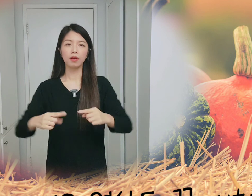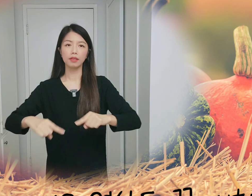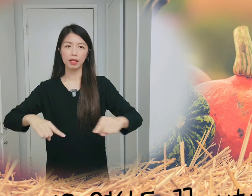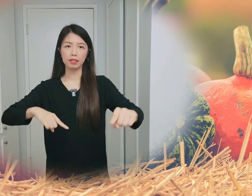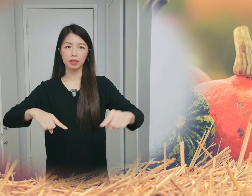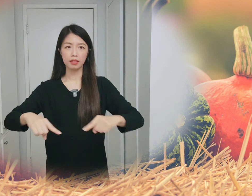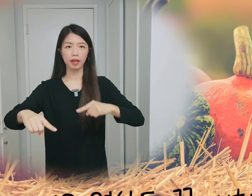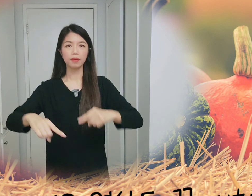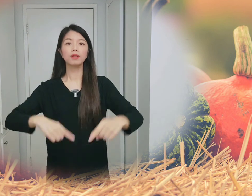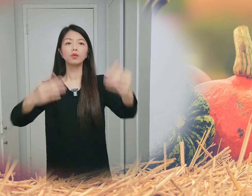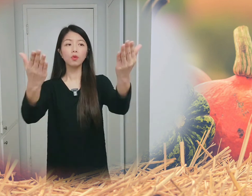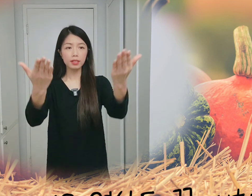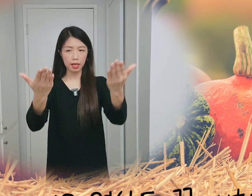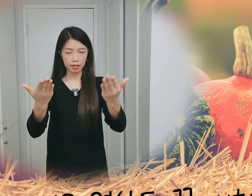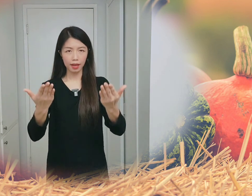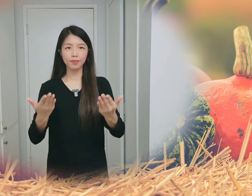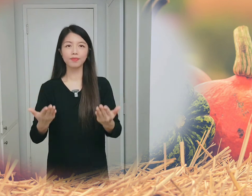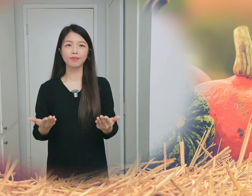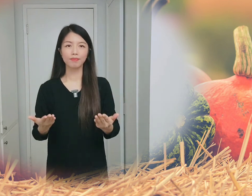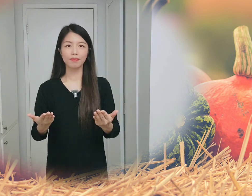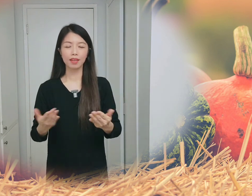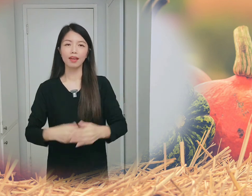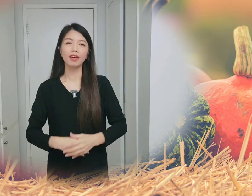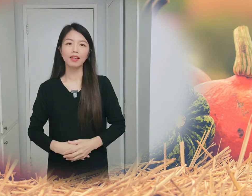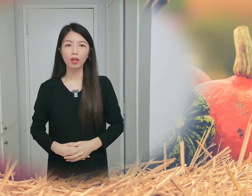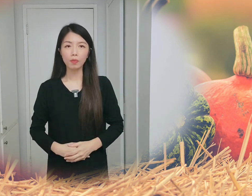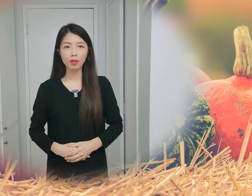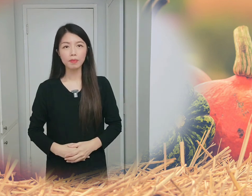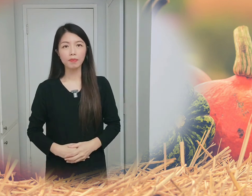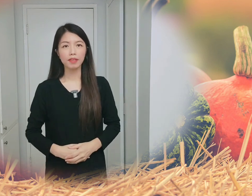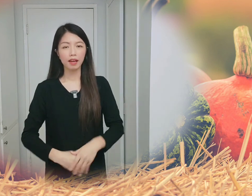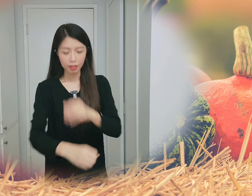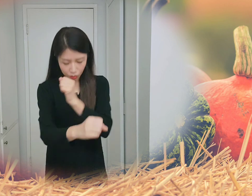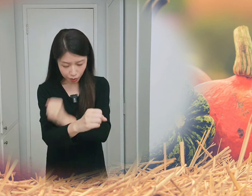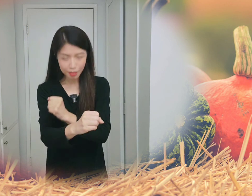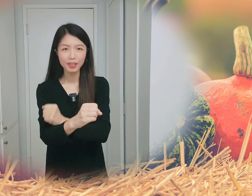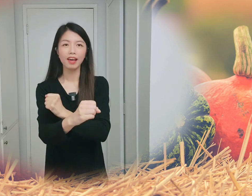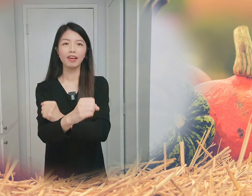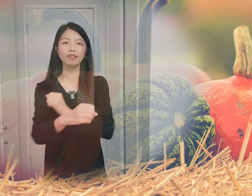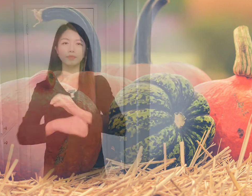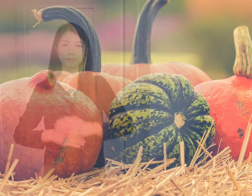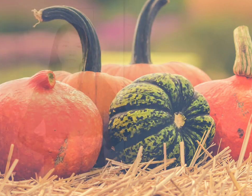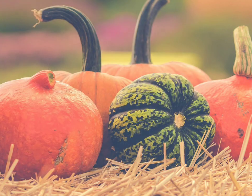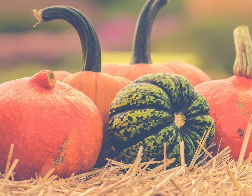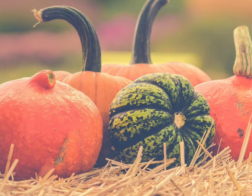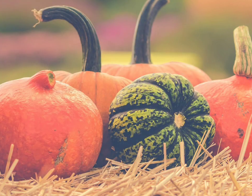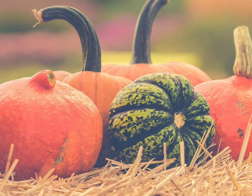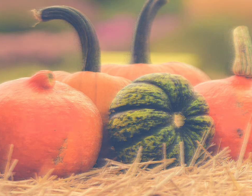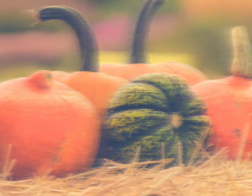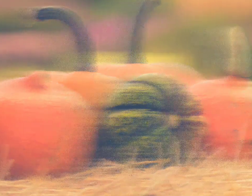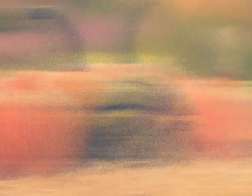돼요. 다스리시네, 통치하시네. 이렇게 표현하시면 됩니다. 수고하셨습니다.